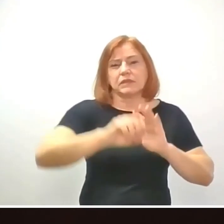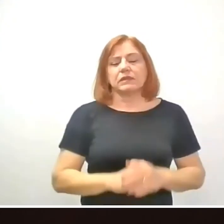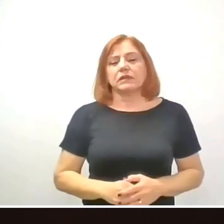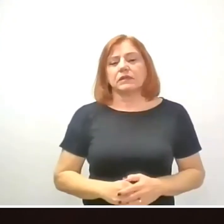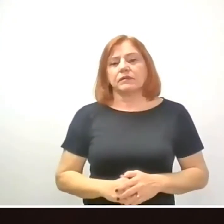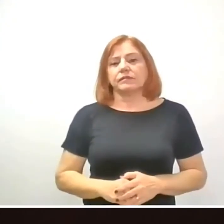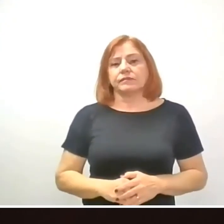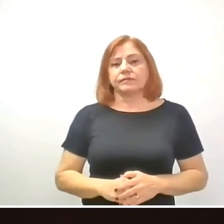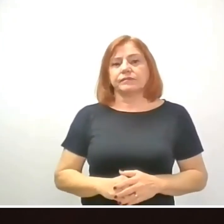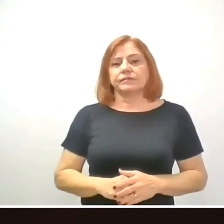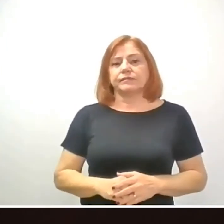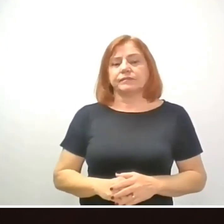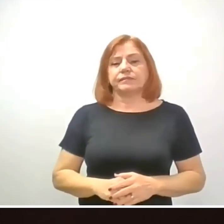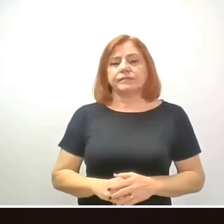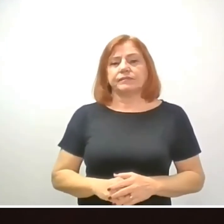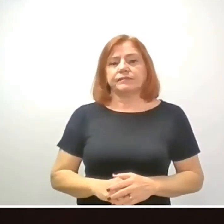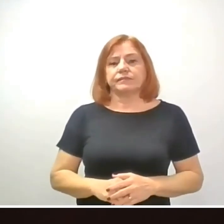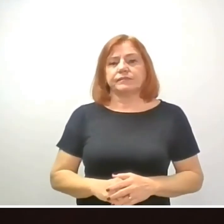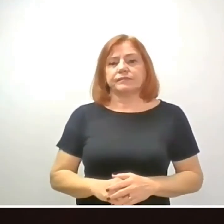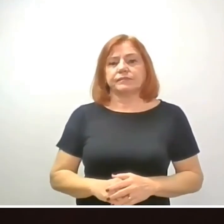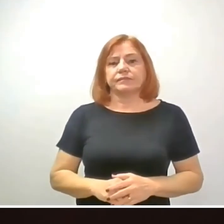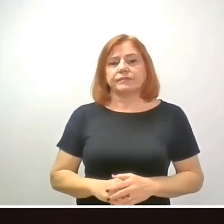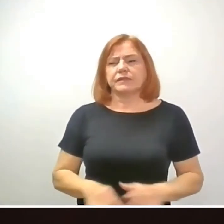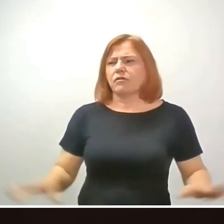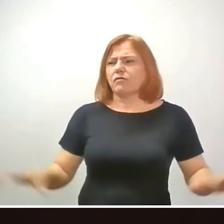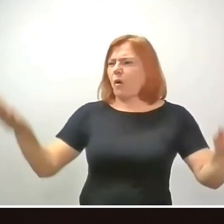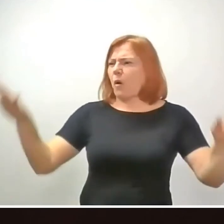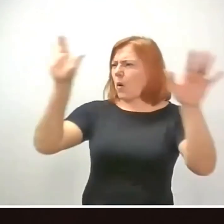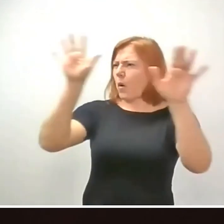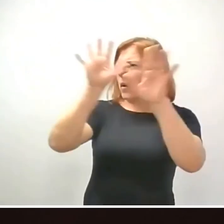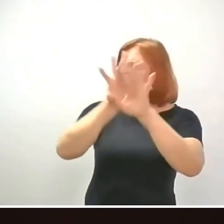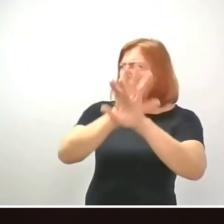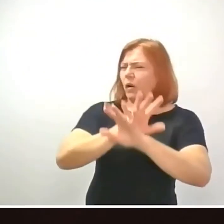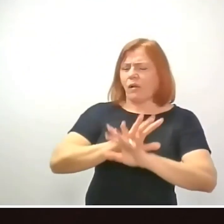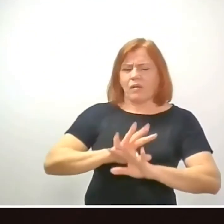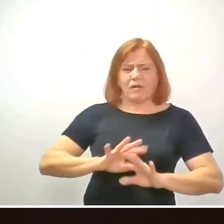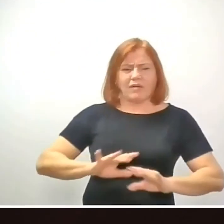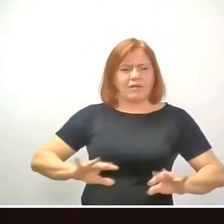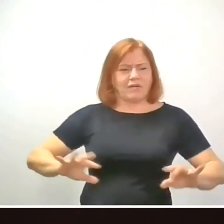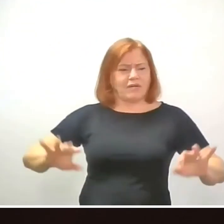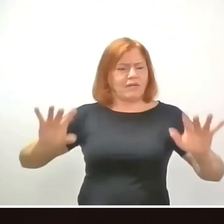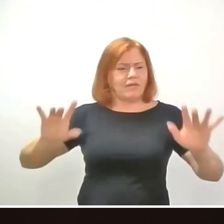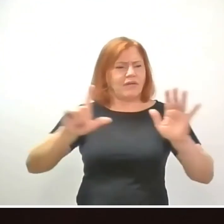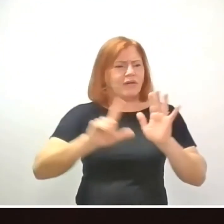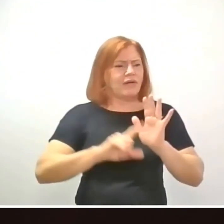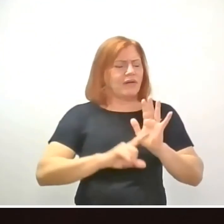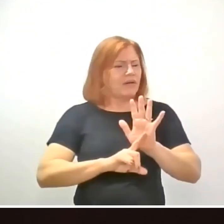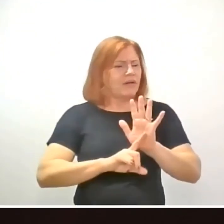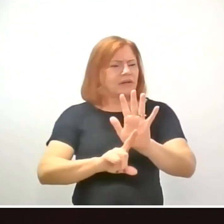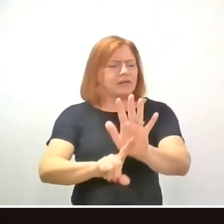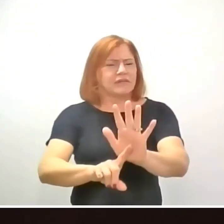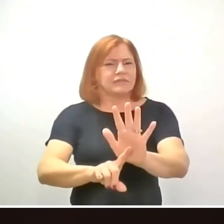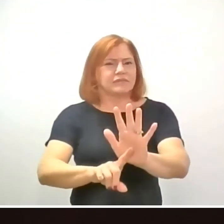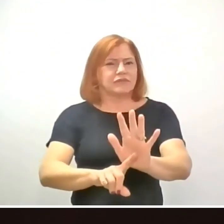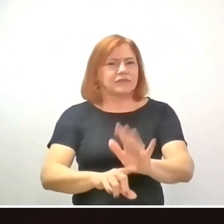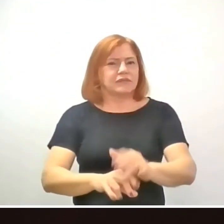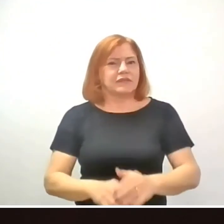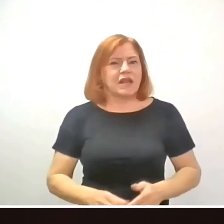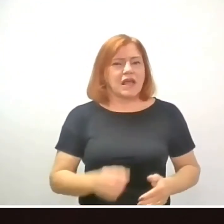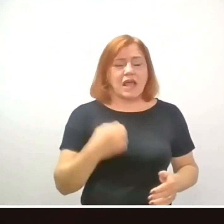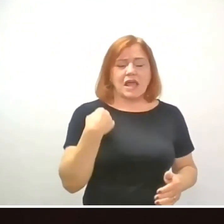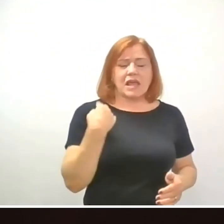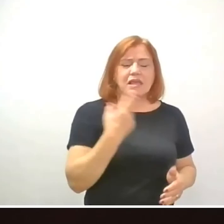justiça, que somos nós que vamos na rua pregar evangelho, eu posso orar por você, fazer comportar, nós estamos conduzindo muitos à